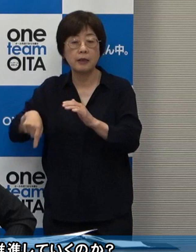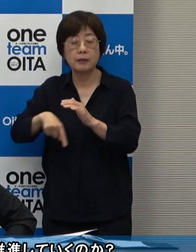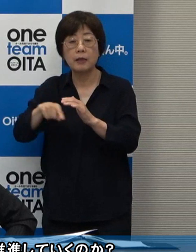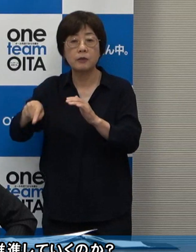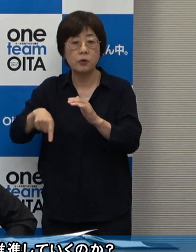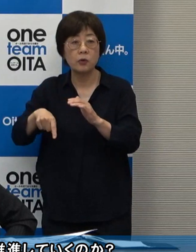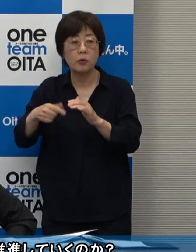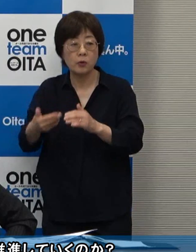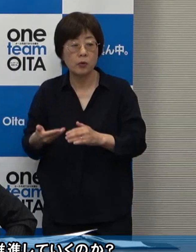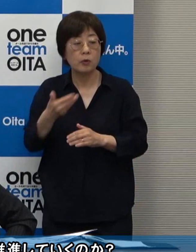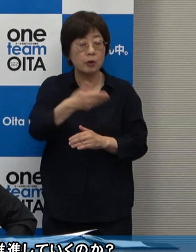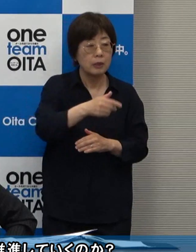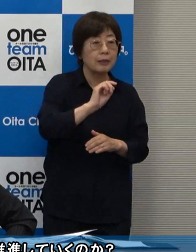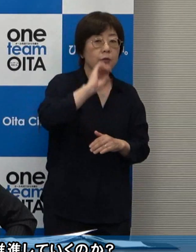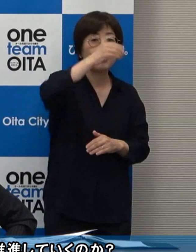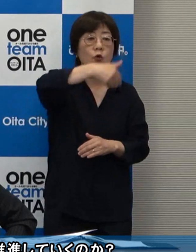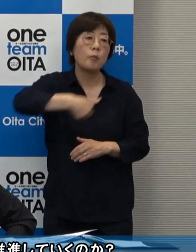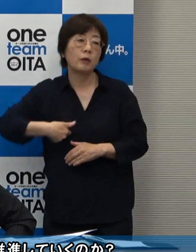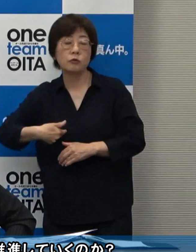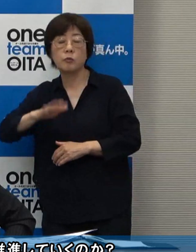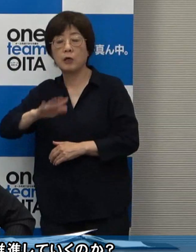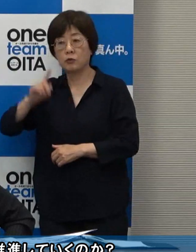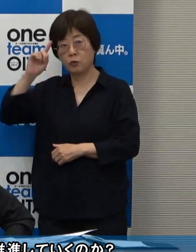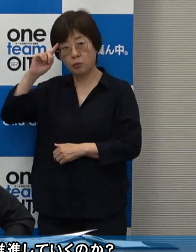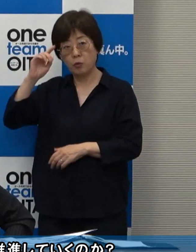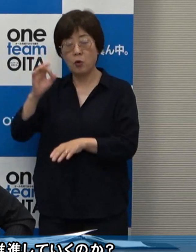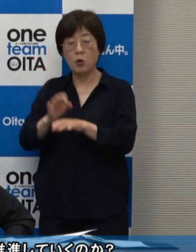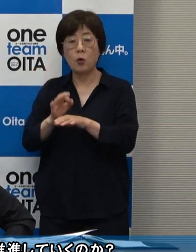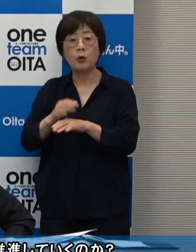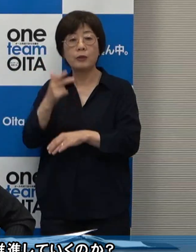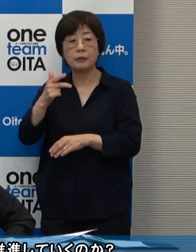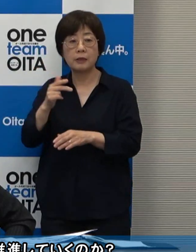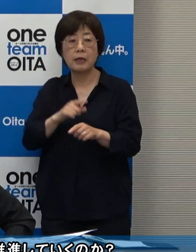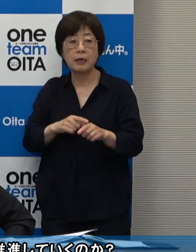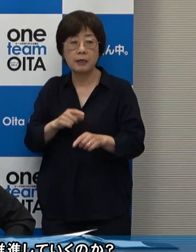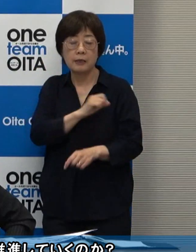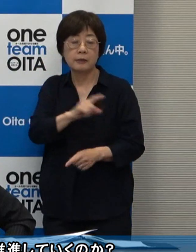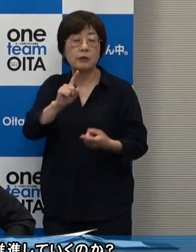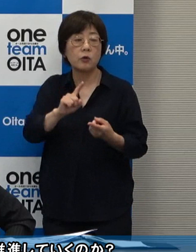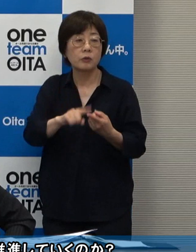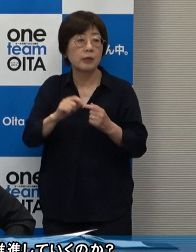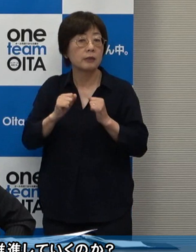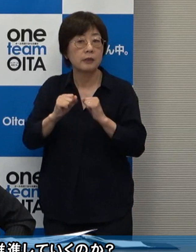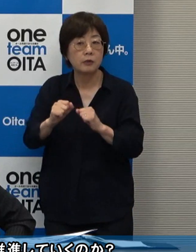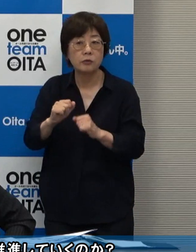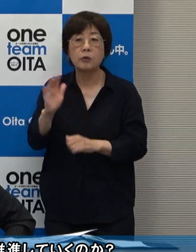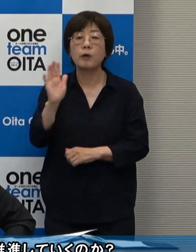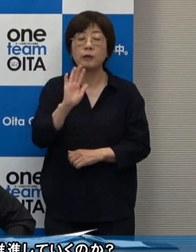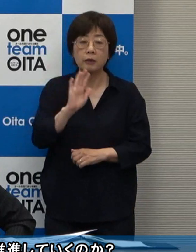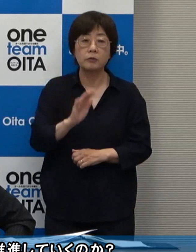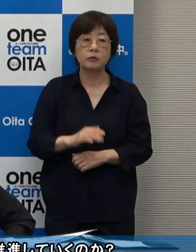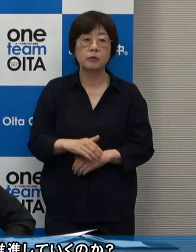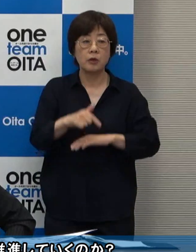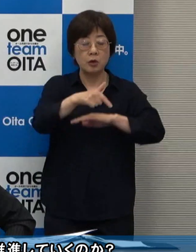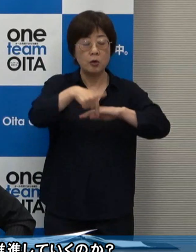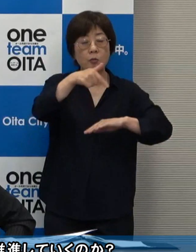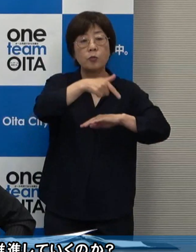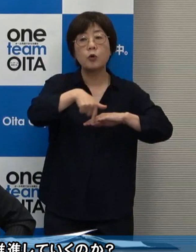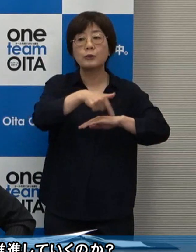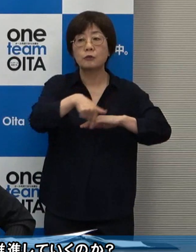ィードバックする必要もあるでしょうし、ですから大分市が積極的にこれをこうやっていくというよりも、プロジェク